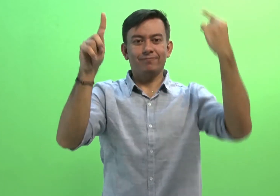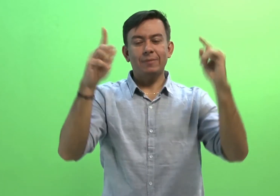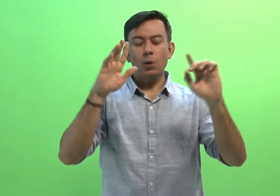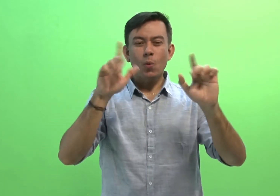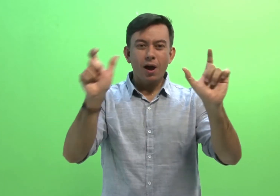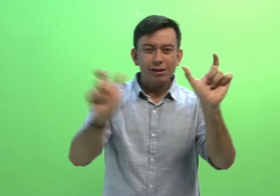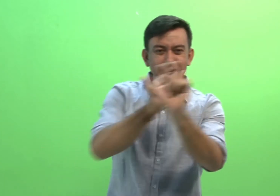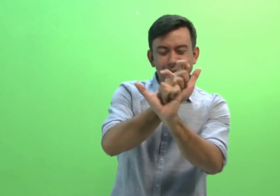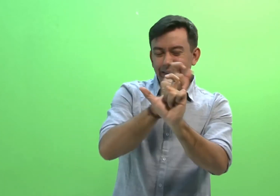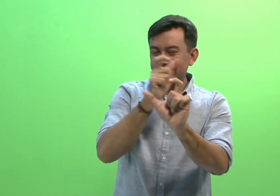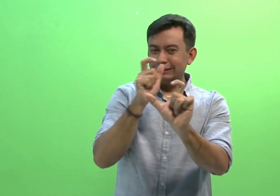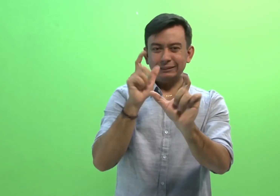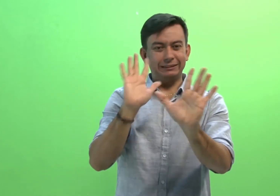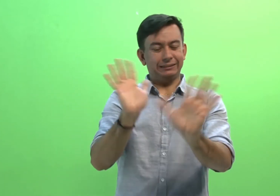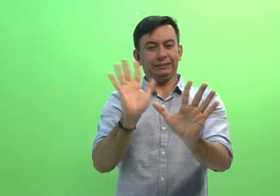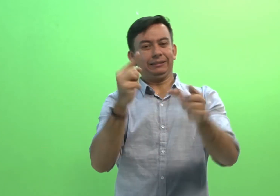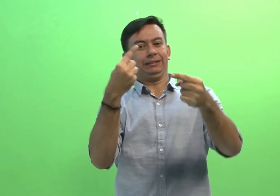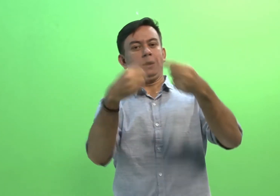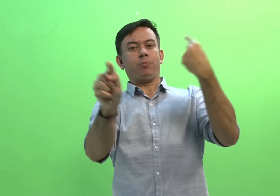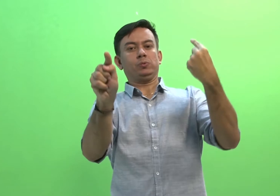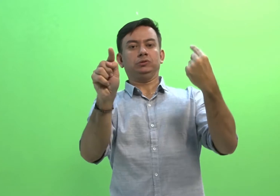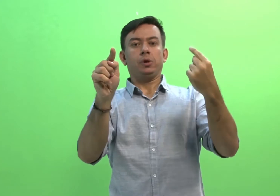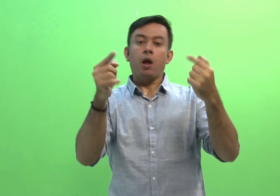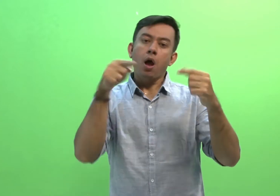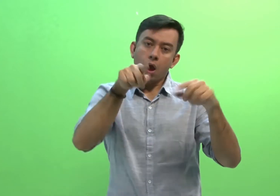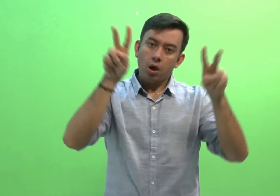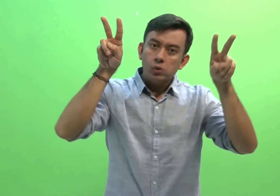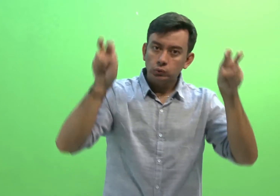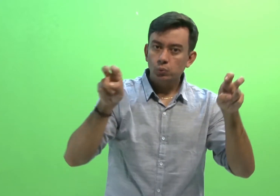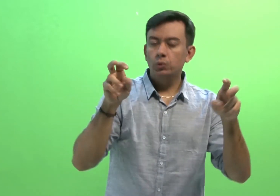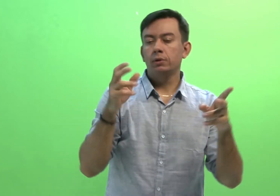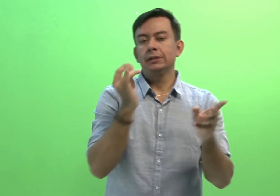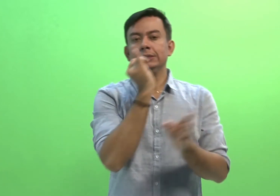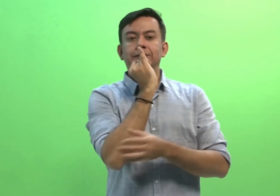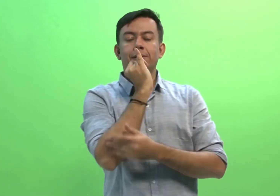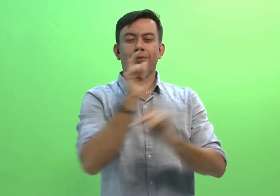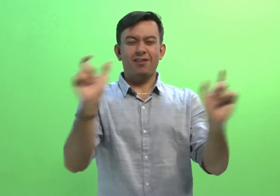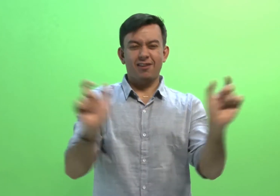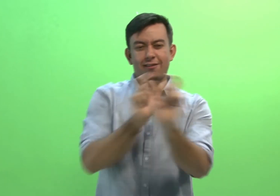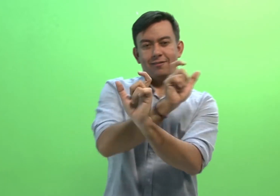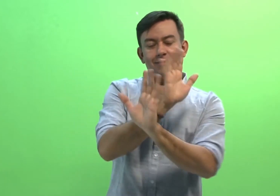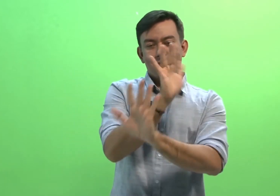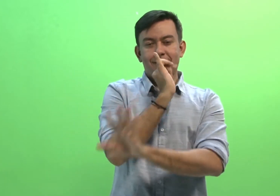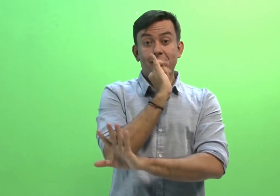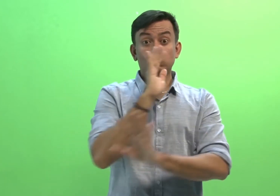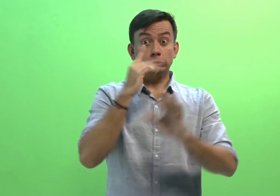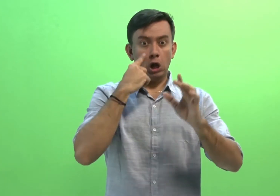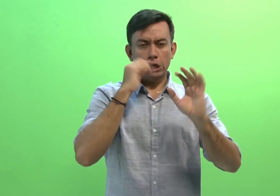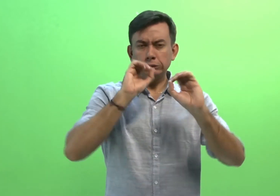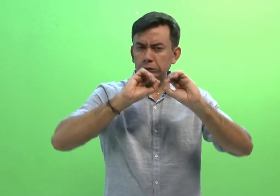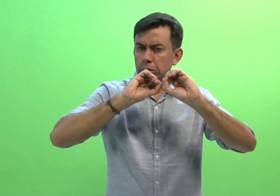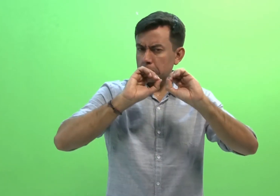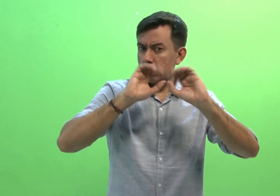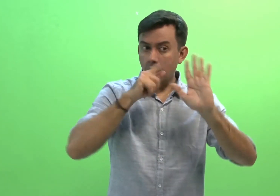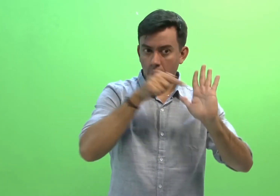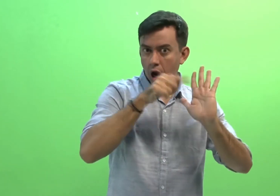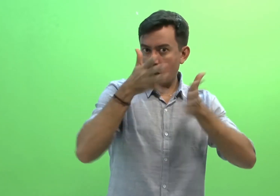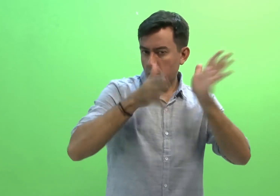gramática. Então, se eu trocar a ordem, fica agramatical. Por exemplo, vamos trocar a ordem, de modo bem